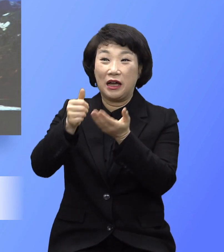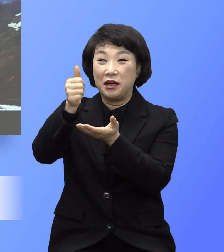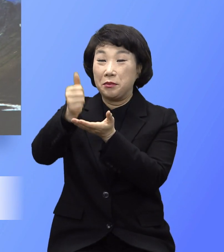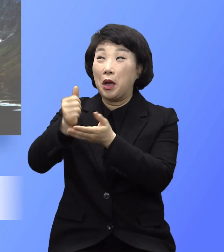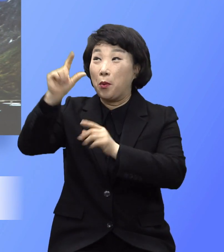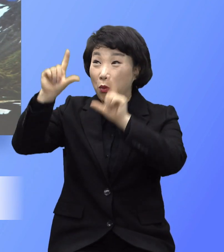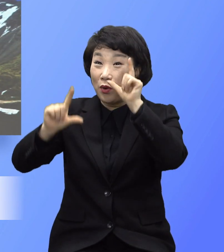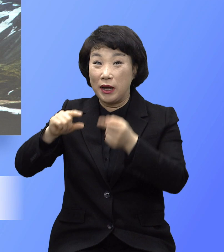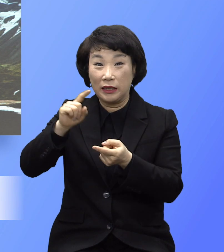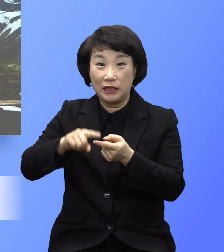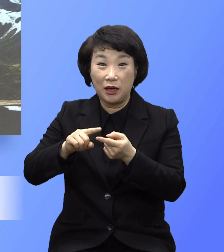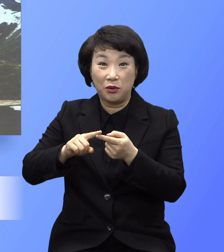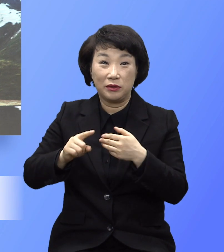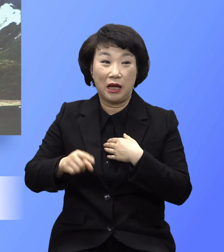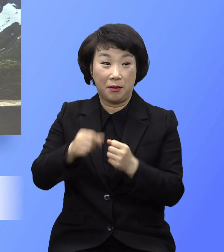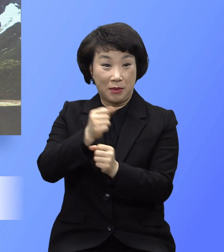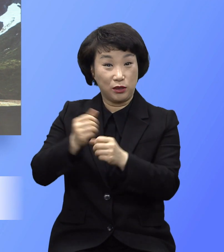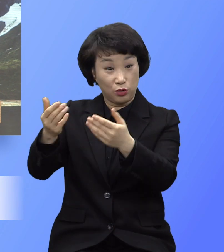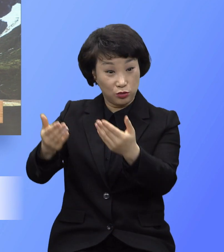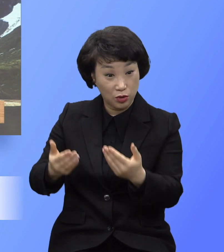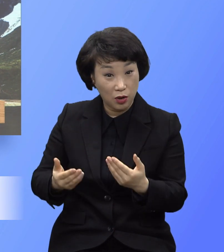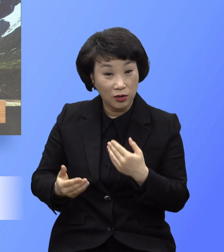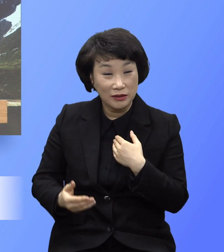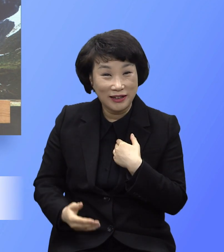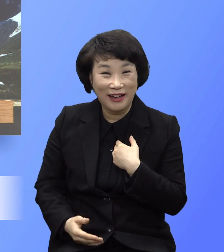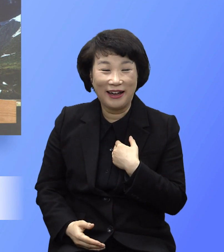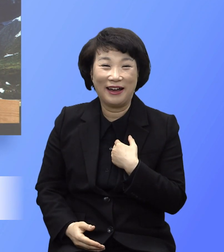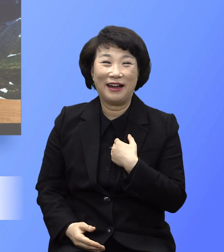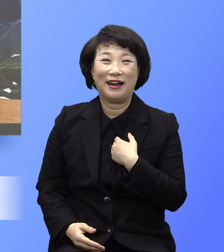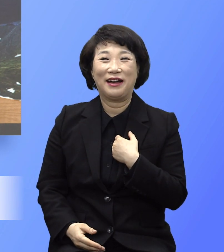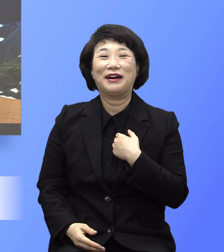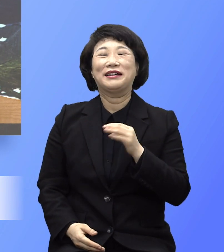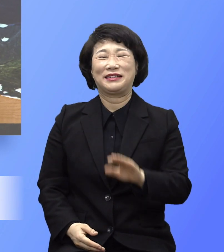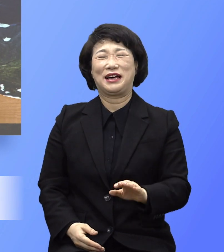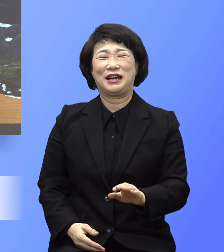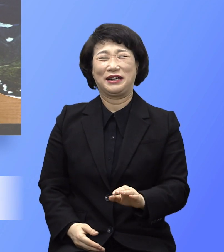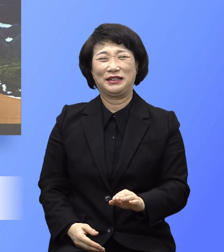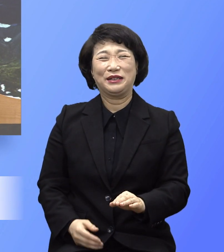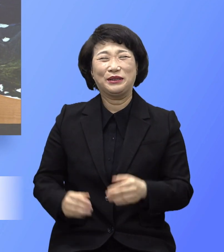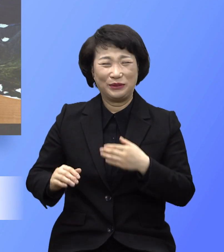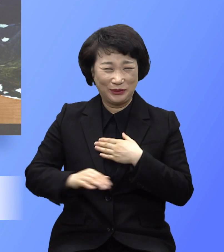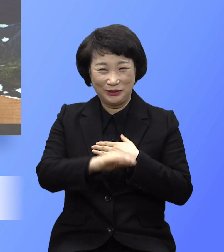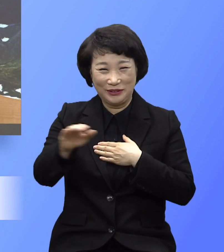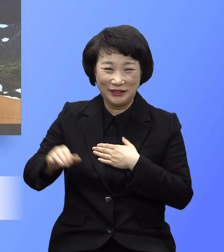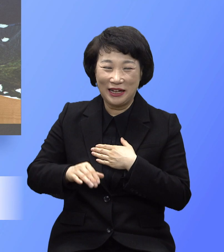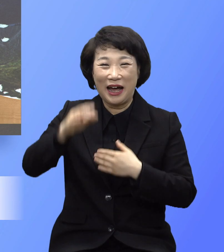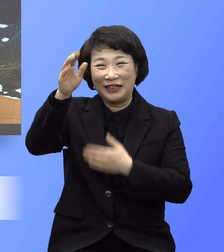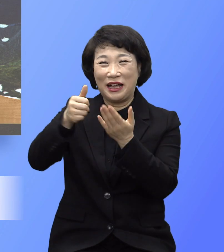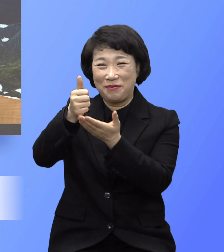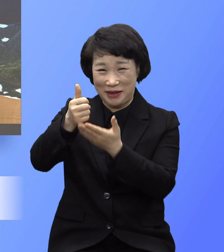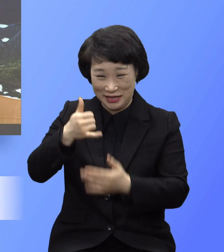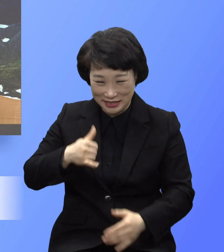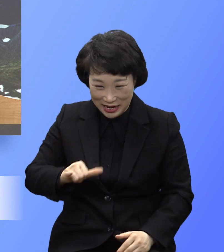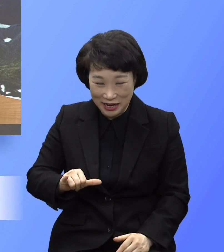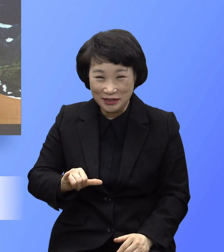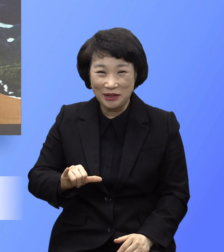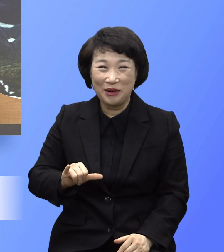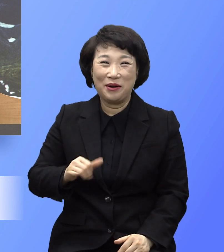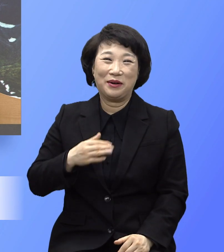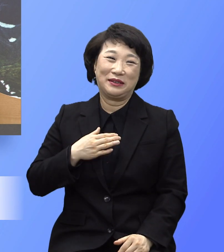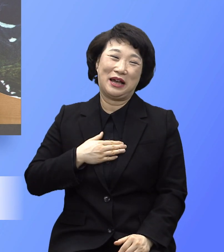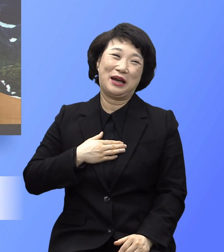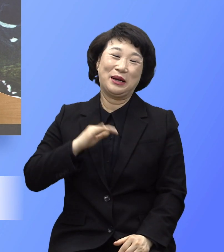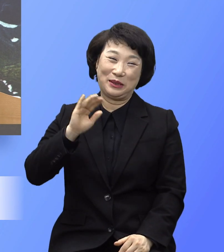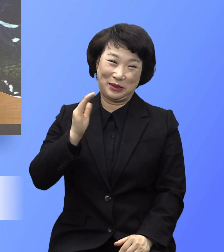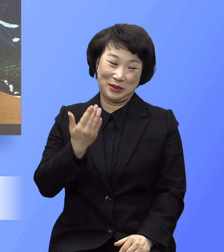자기 형상의 모양으로 만들었다는 것은 먼 날 후에 우리는 하나님의 자녀가